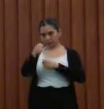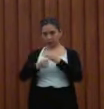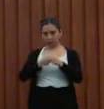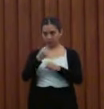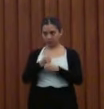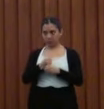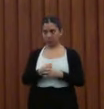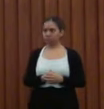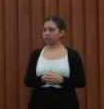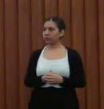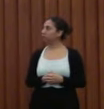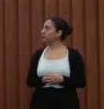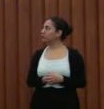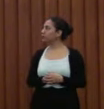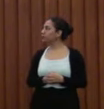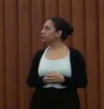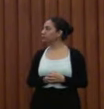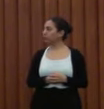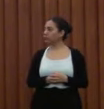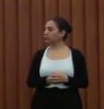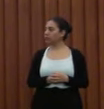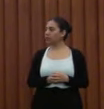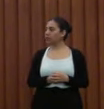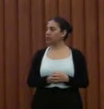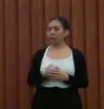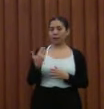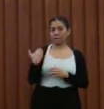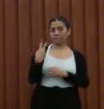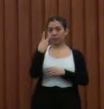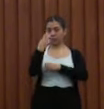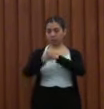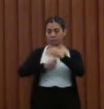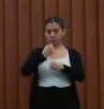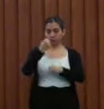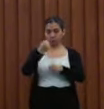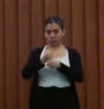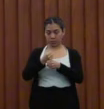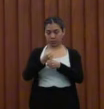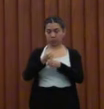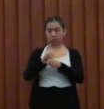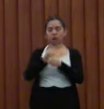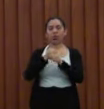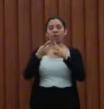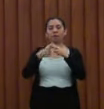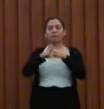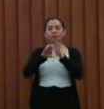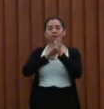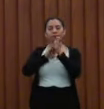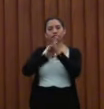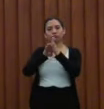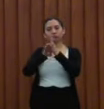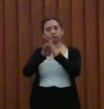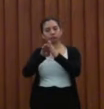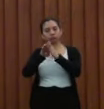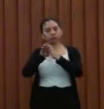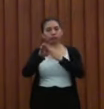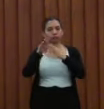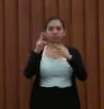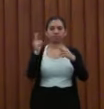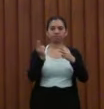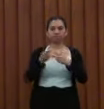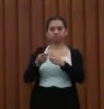Lo que nosotros queremos aquí subrayar es que en los dos últimos años del sexenio hubo un aumento de este tipo